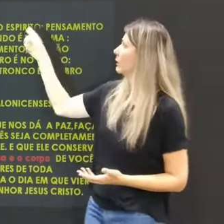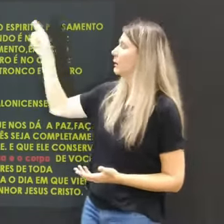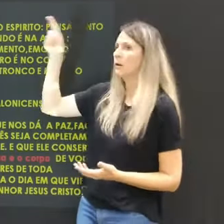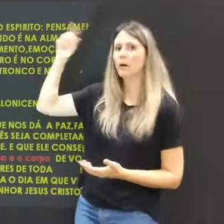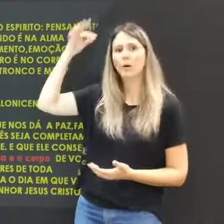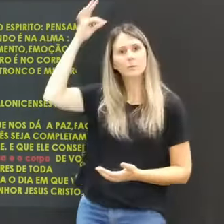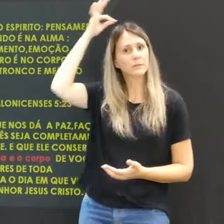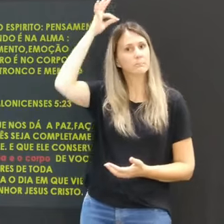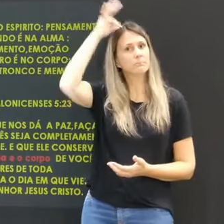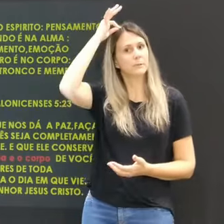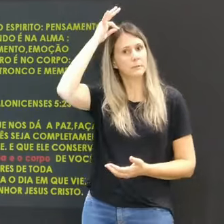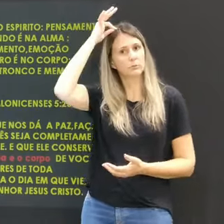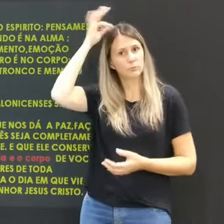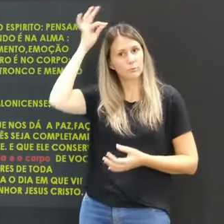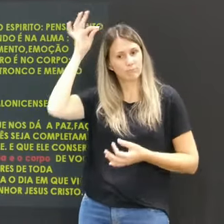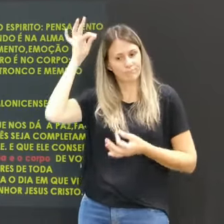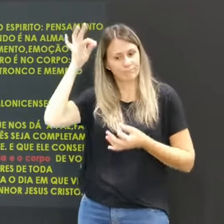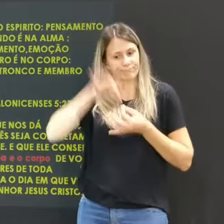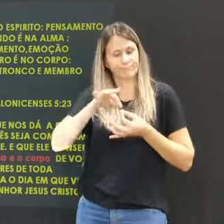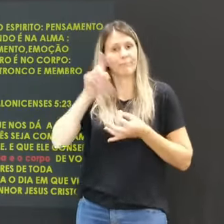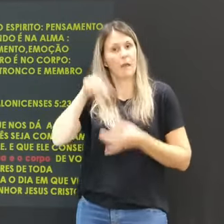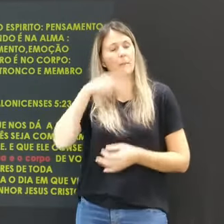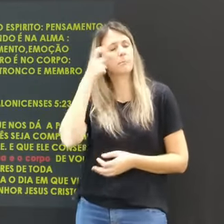Então, veja só. Primeiro é o espírito,